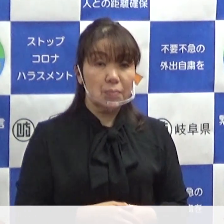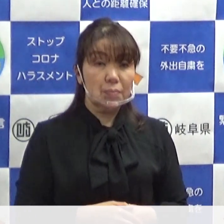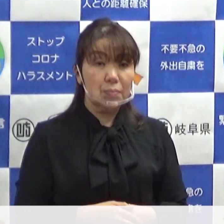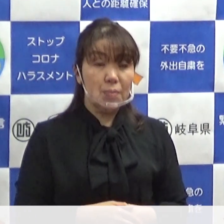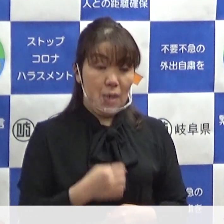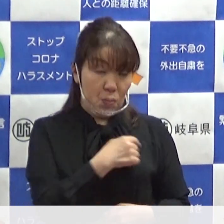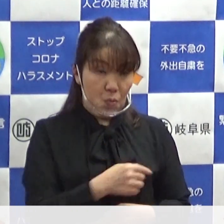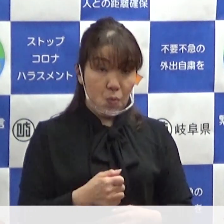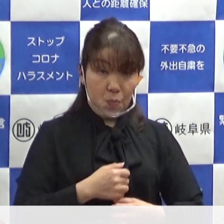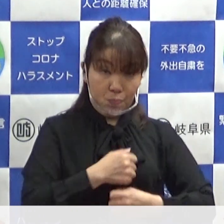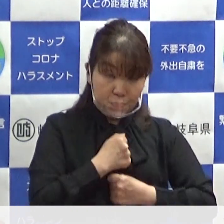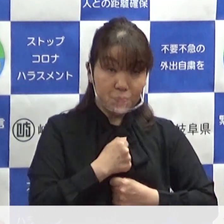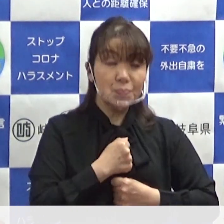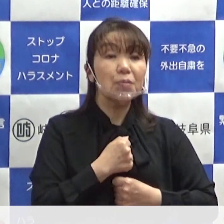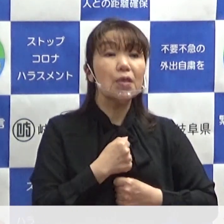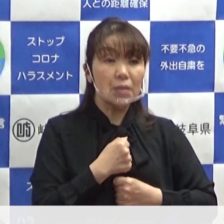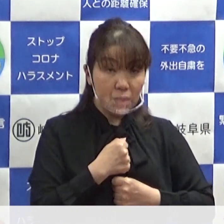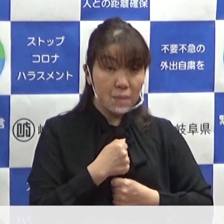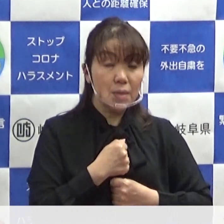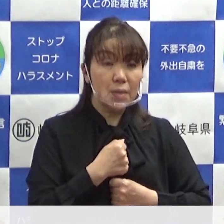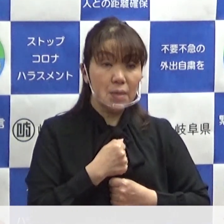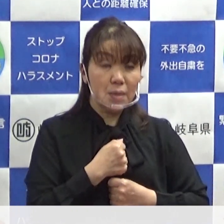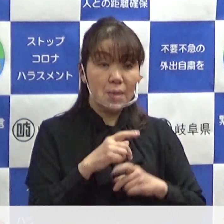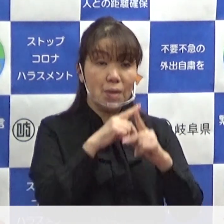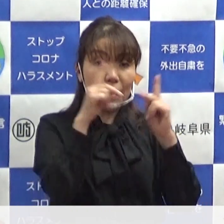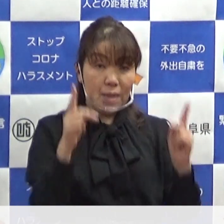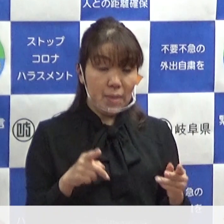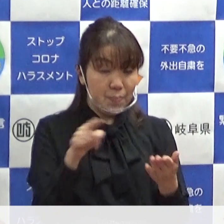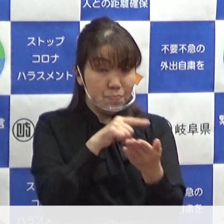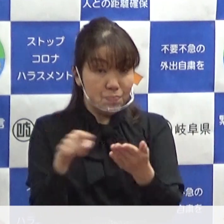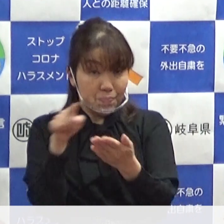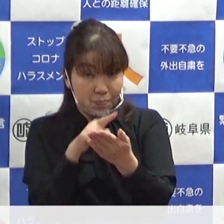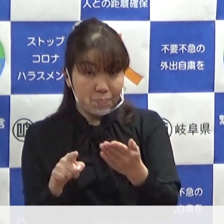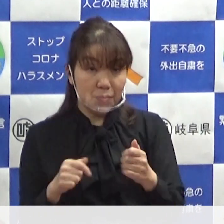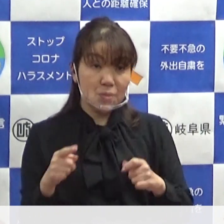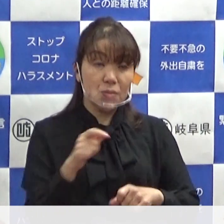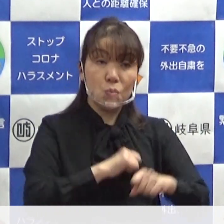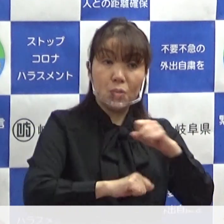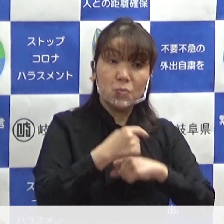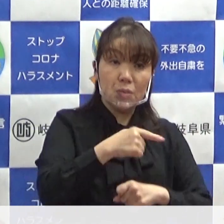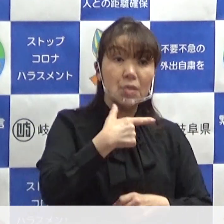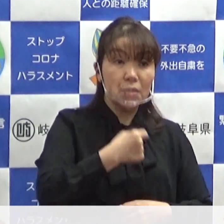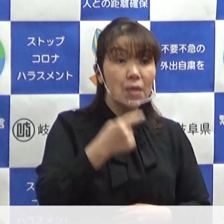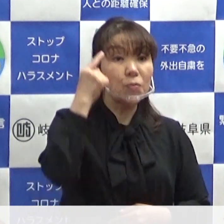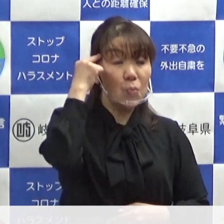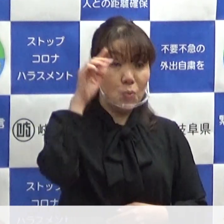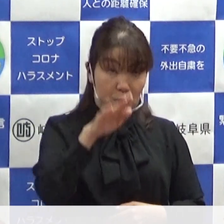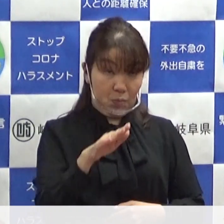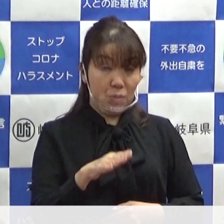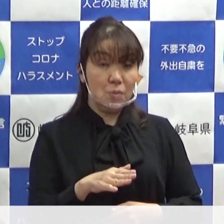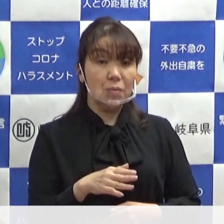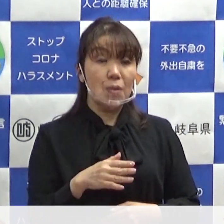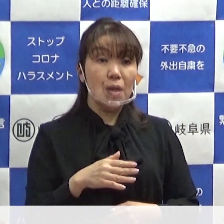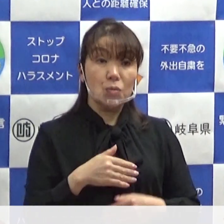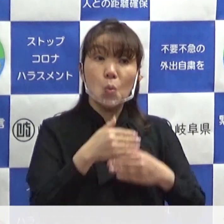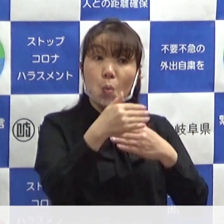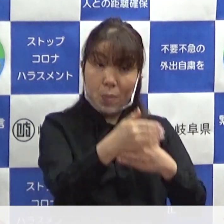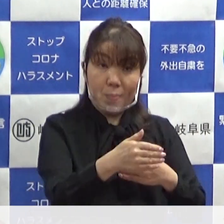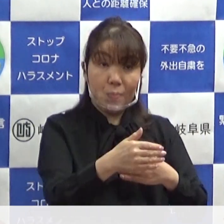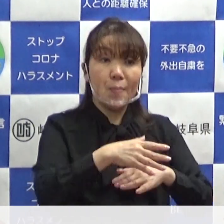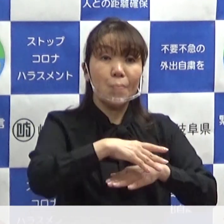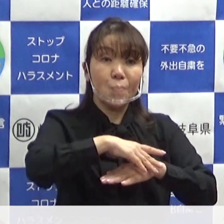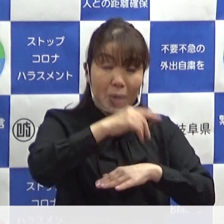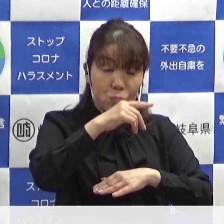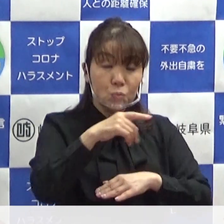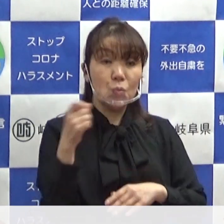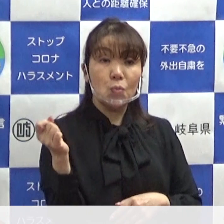心を引き締めて、課題に取り組んでいきたいというふうに思っておりますが、当面まずはこの